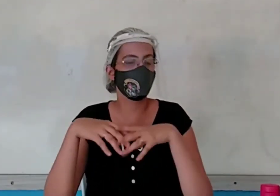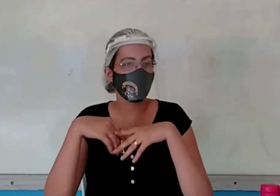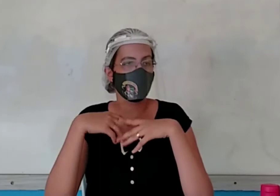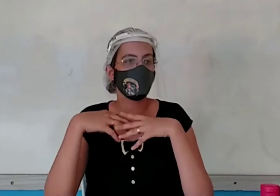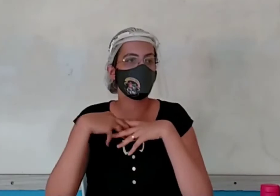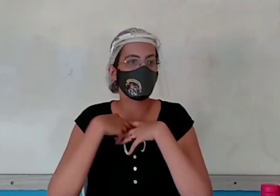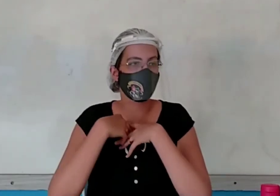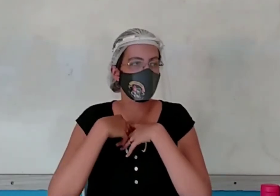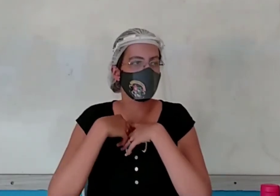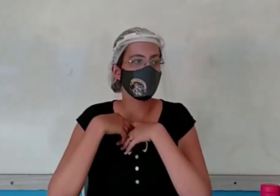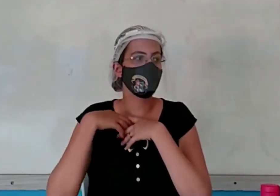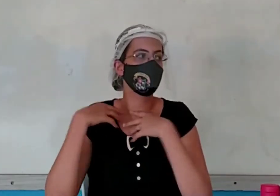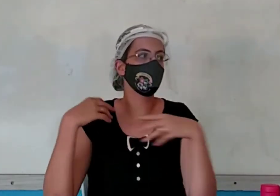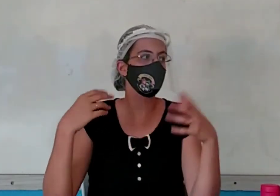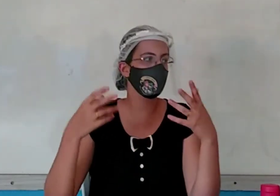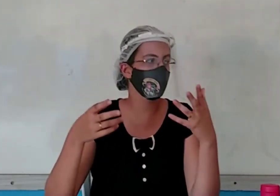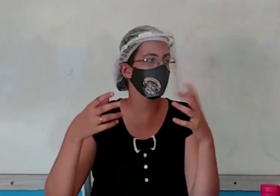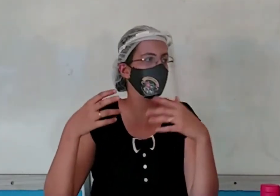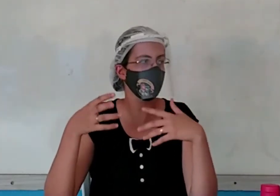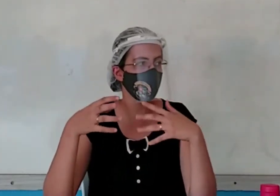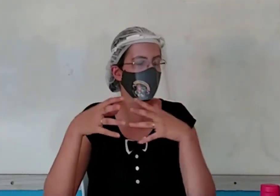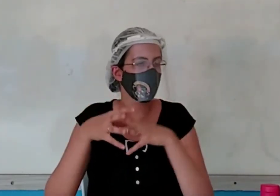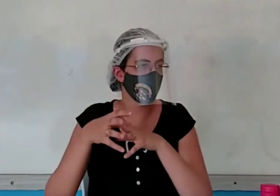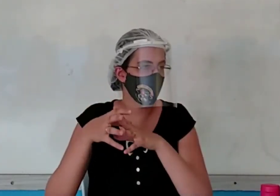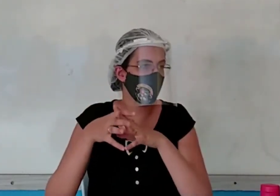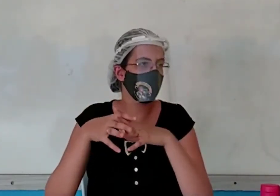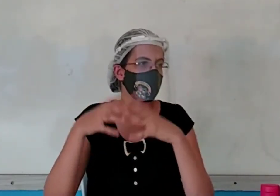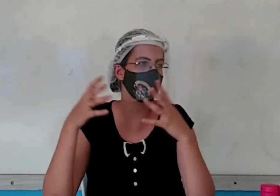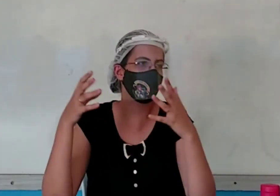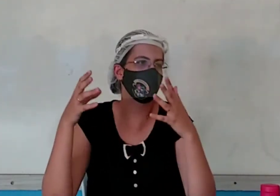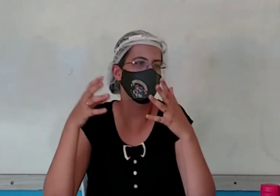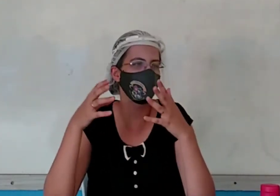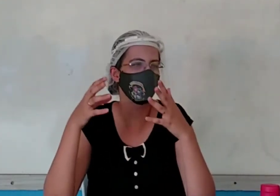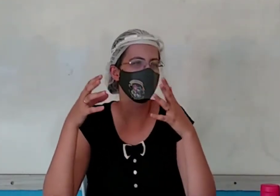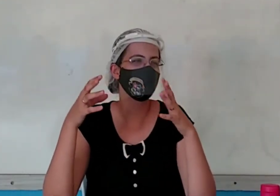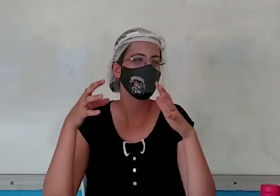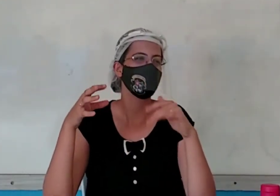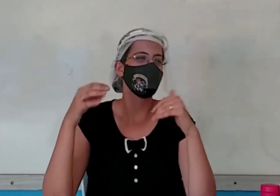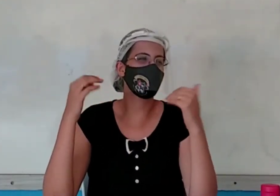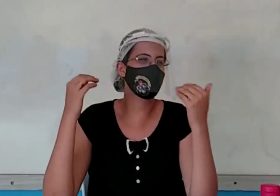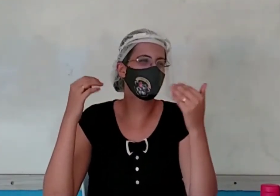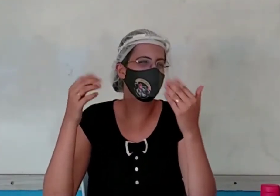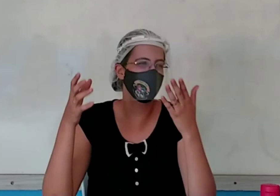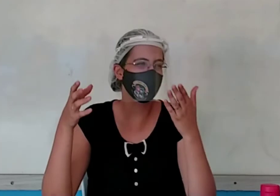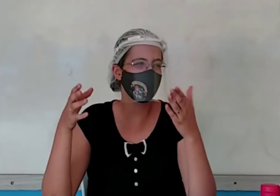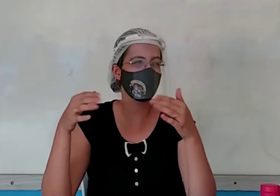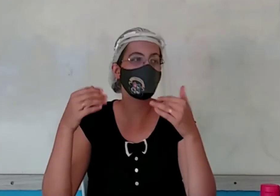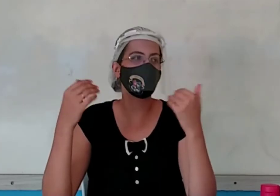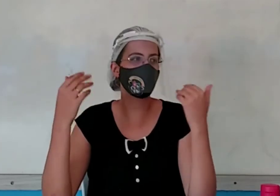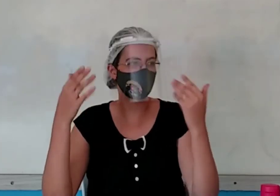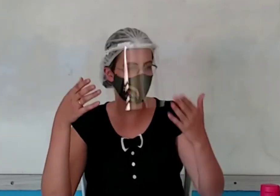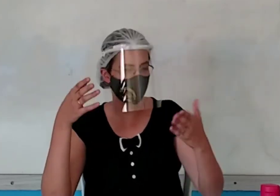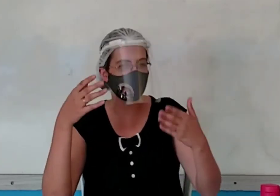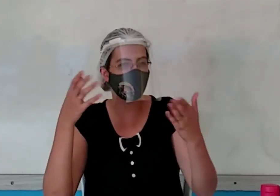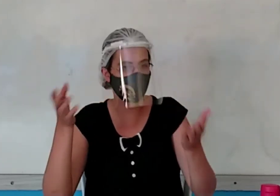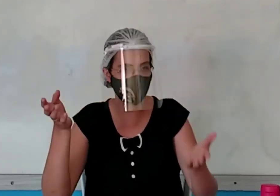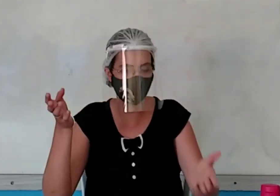Eu estou aqui, eu estou atravessando, então, o motorista vai vir para me atropelar. Essa aqui é a ideia. Se eu não prestar atenção, é isso que